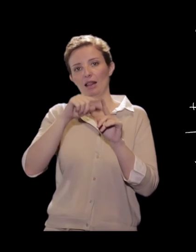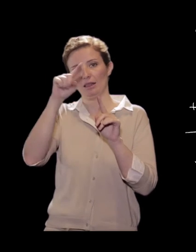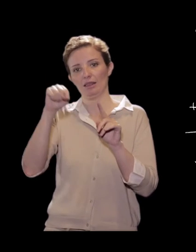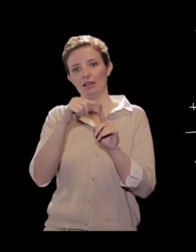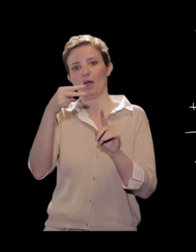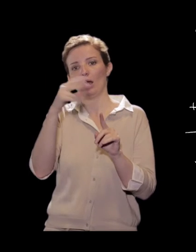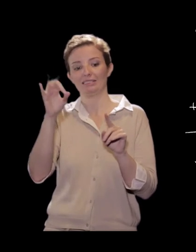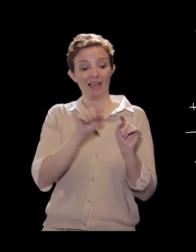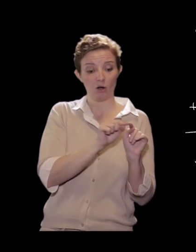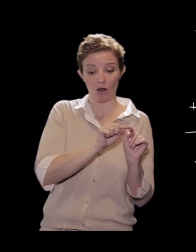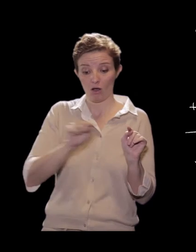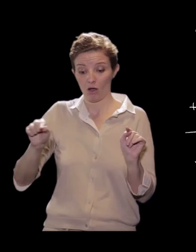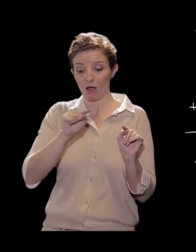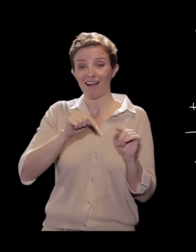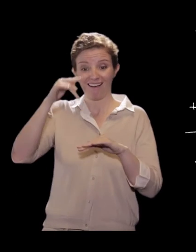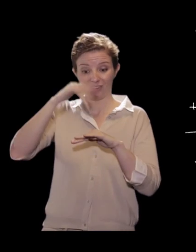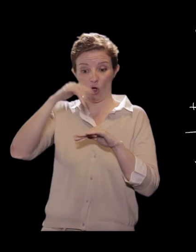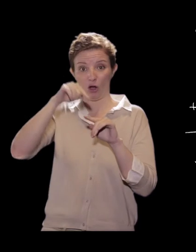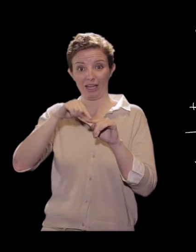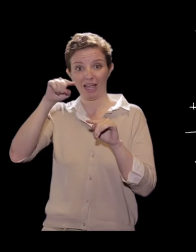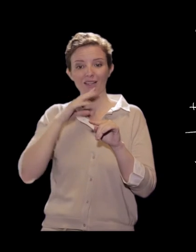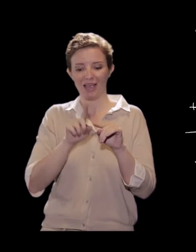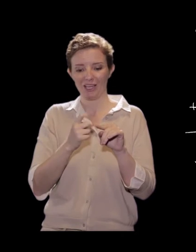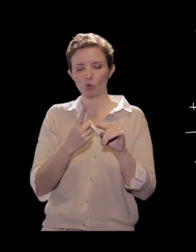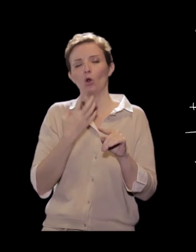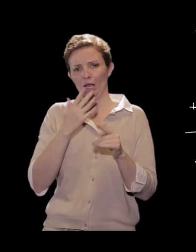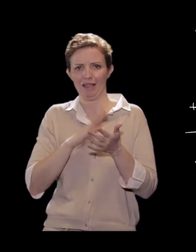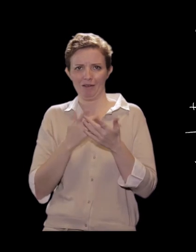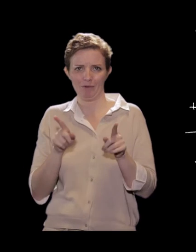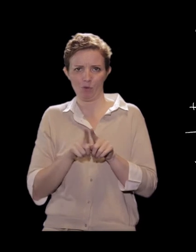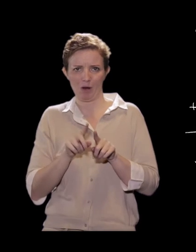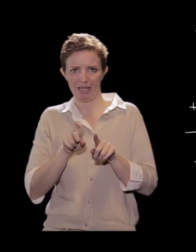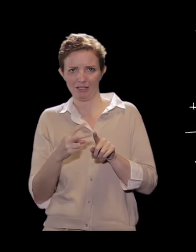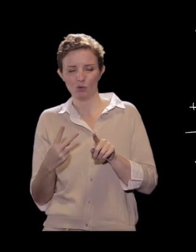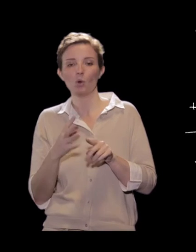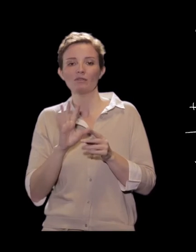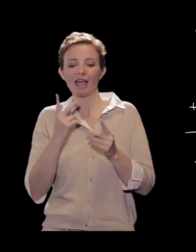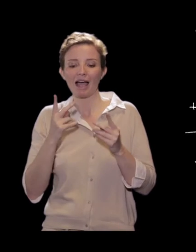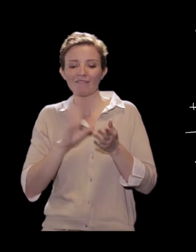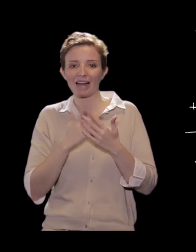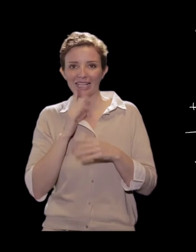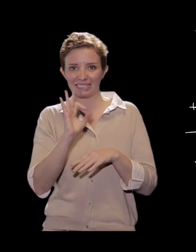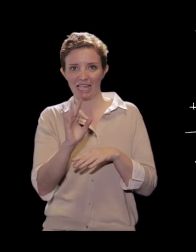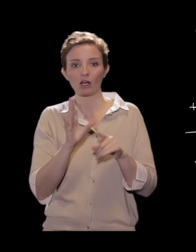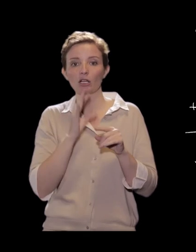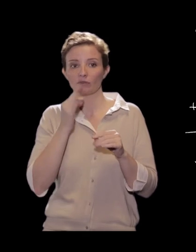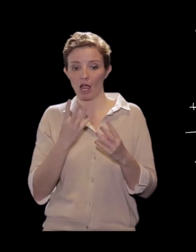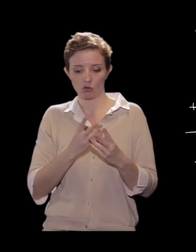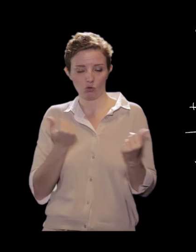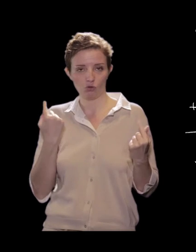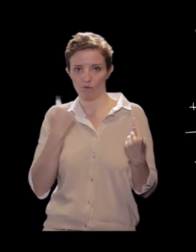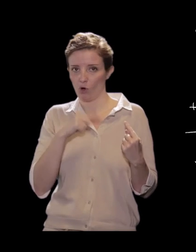corrispondenza di X1 che poi è uguale a X2 risulta essere pari a 0 e quindi abbiamo nessuna soluzione Cioè non è